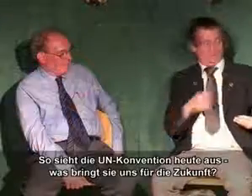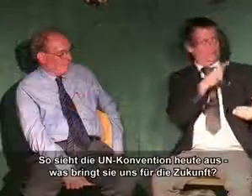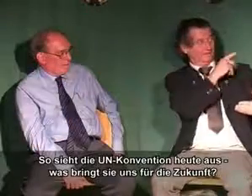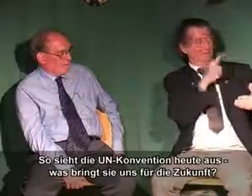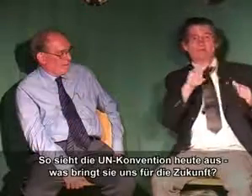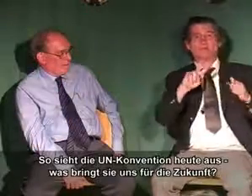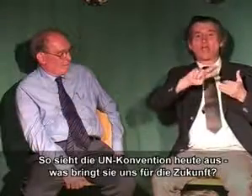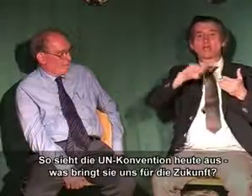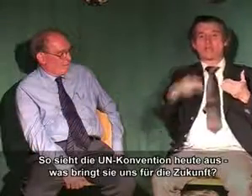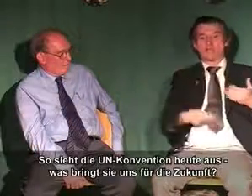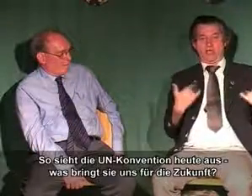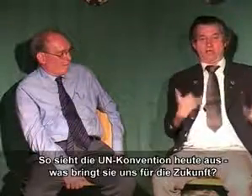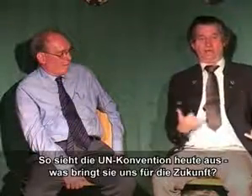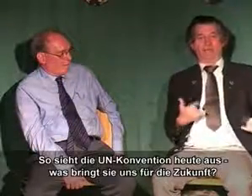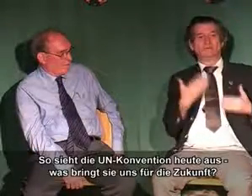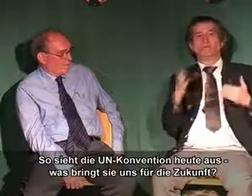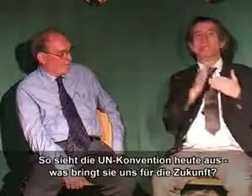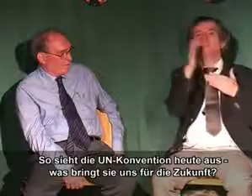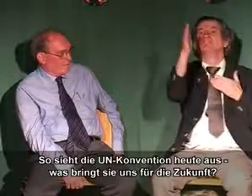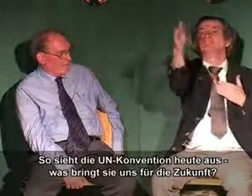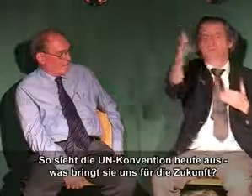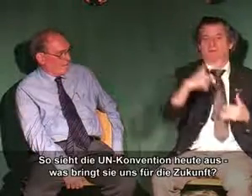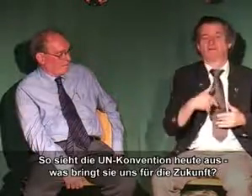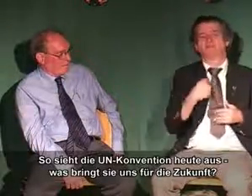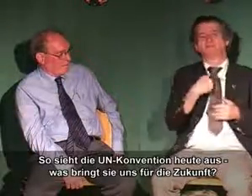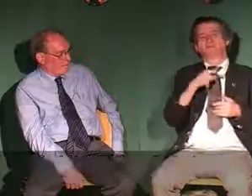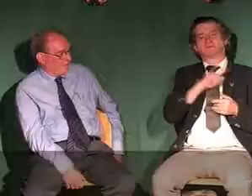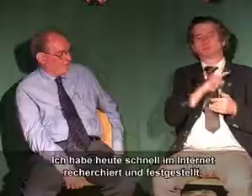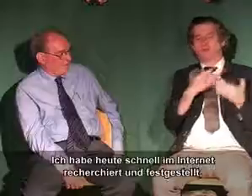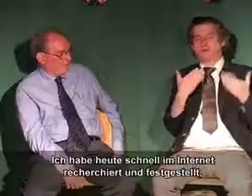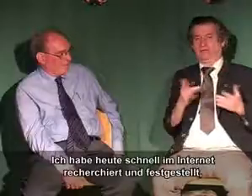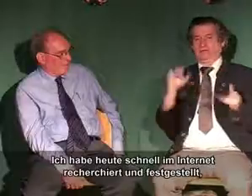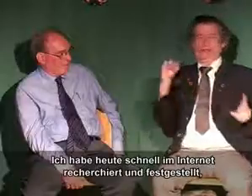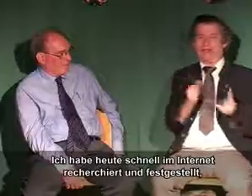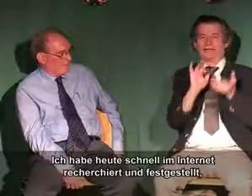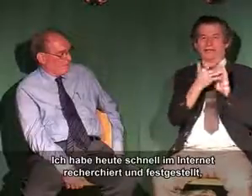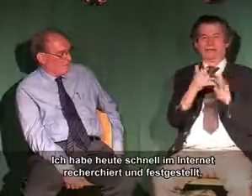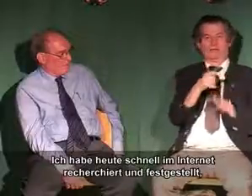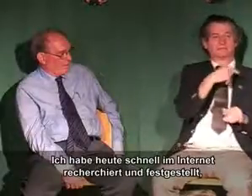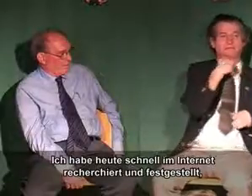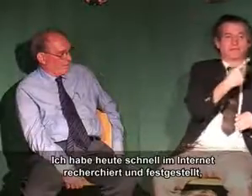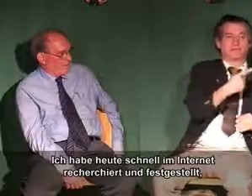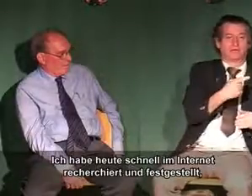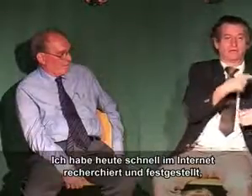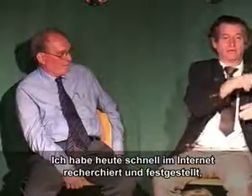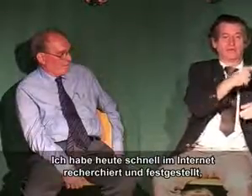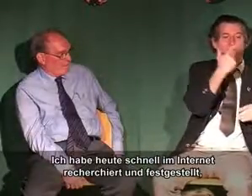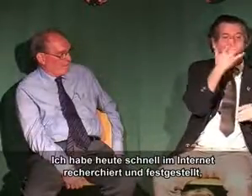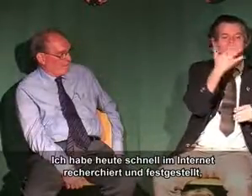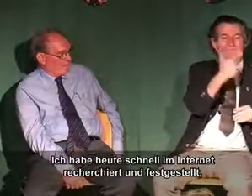So sieht die UN-Konvention heute aus. Was bringt sie uns für die Zukunft? Ich habe heute schnell im Internet recherchiert